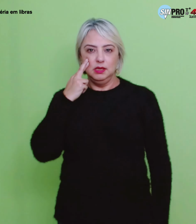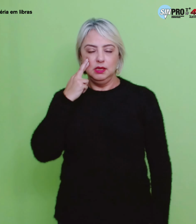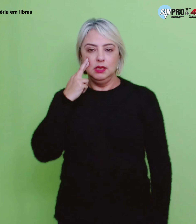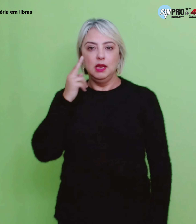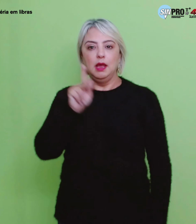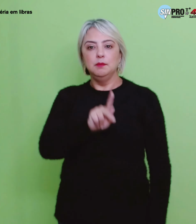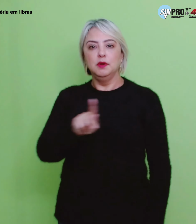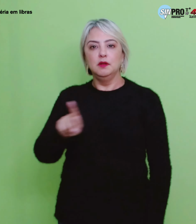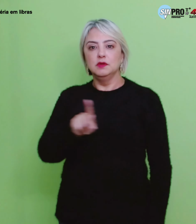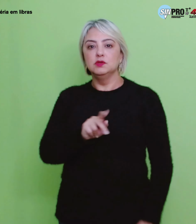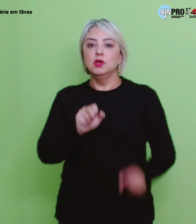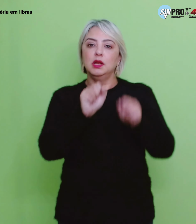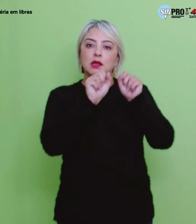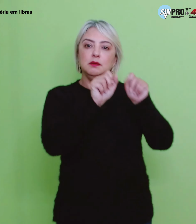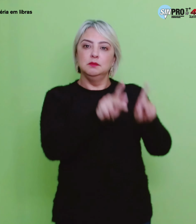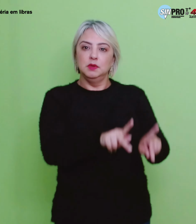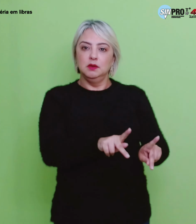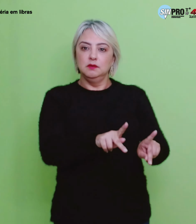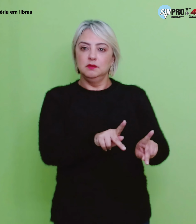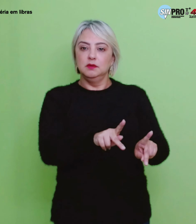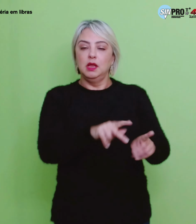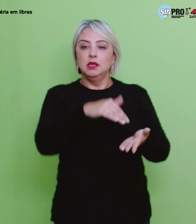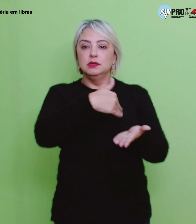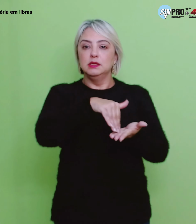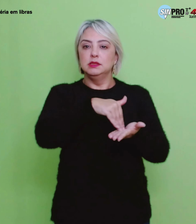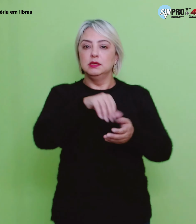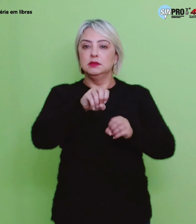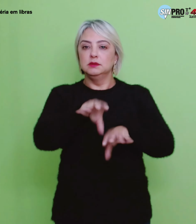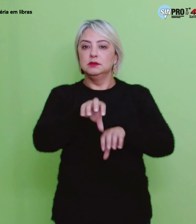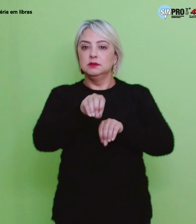Rosilene Correia é professora aposentada da Rede